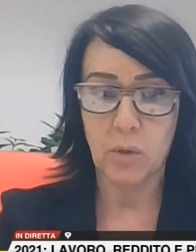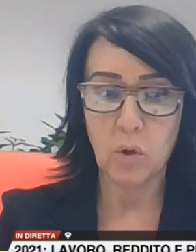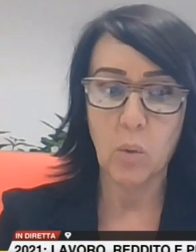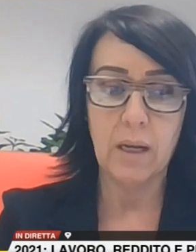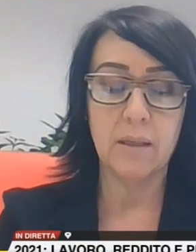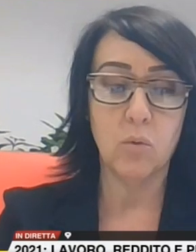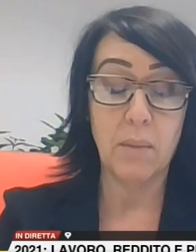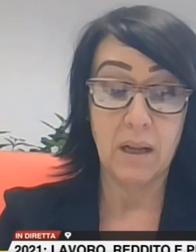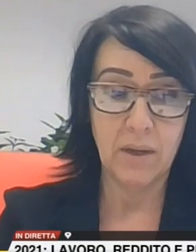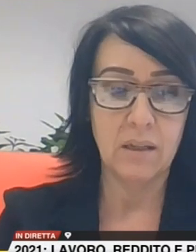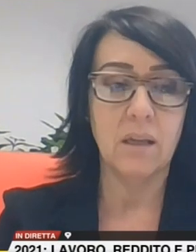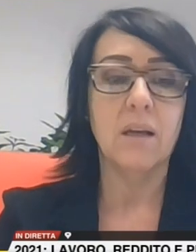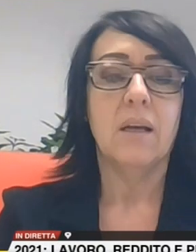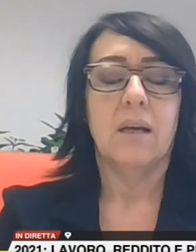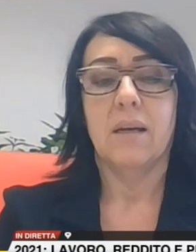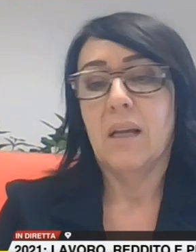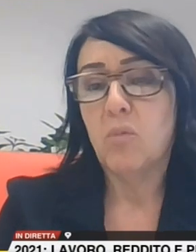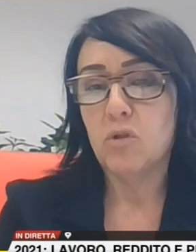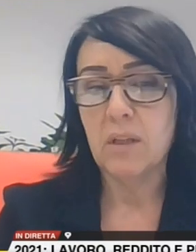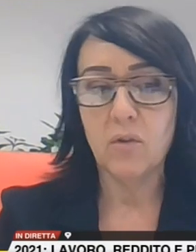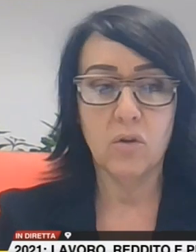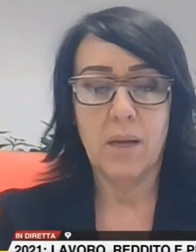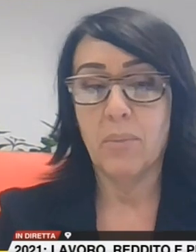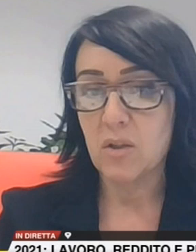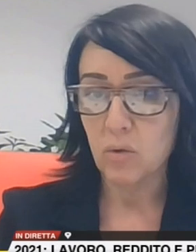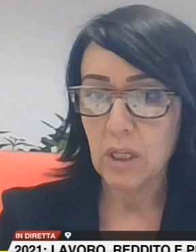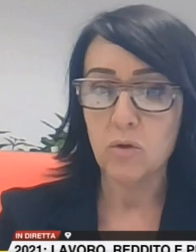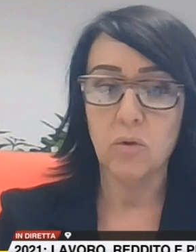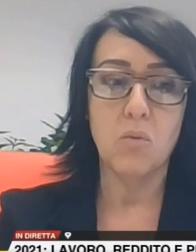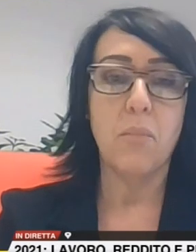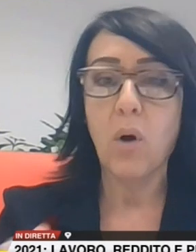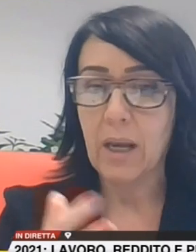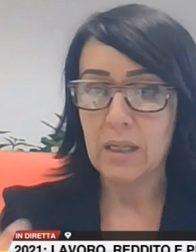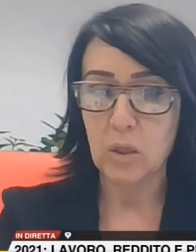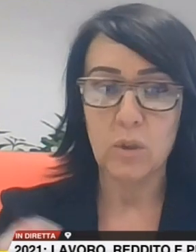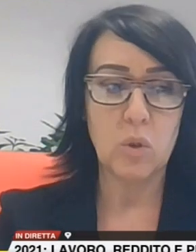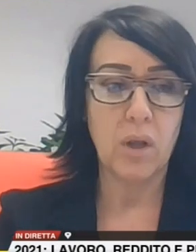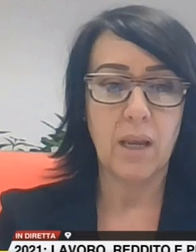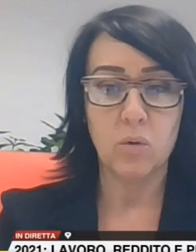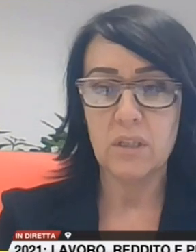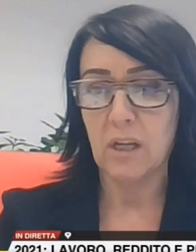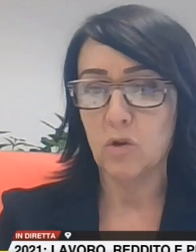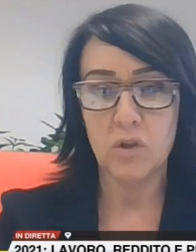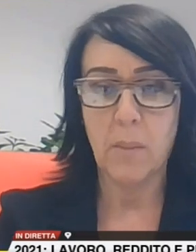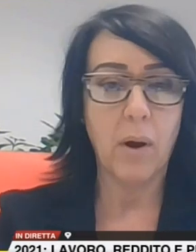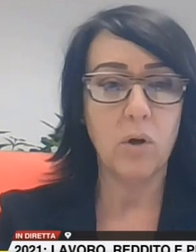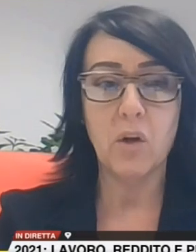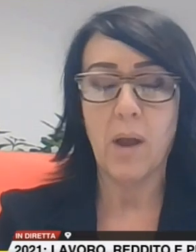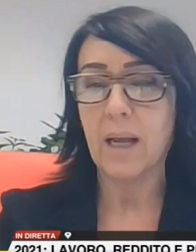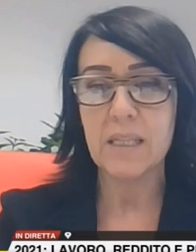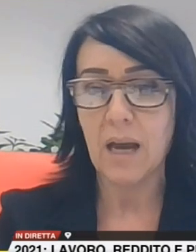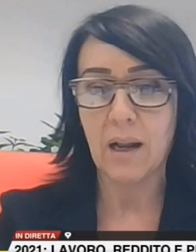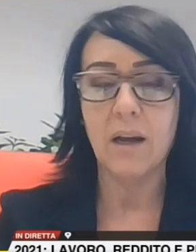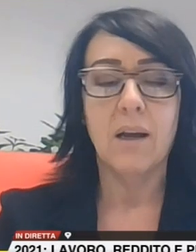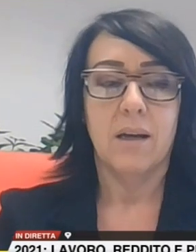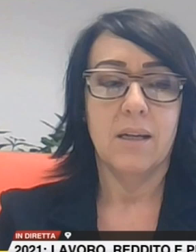aumentano rispetto a quelli del 2020. Il motivo è presto detto, un po' anche la situazione che hanno descritto sia Paolino e